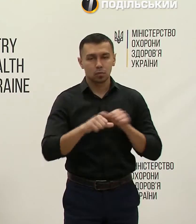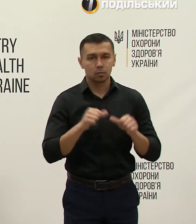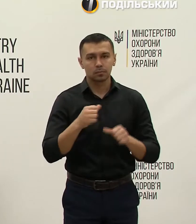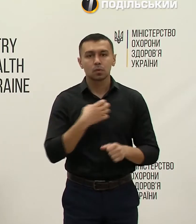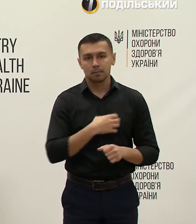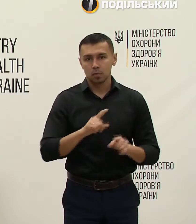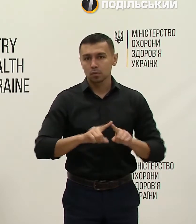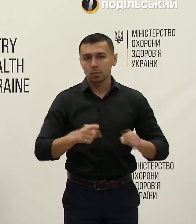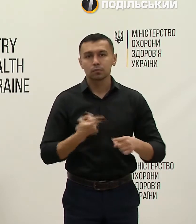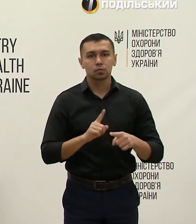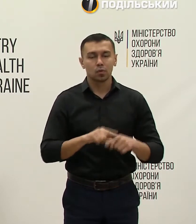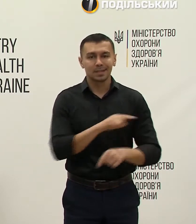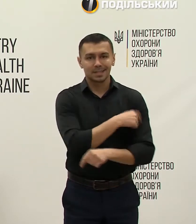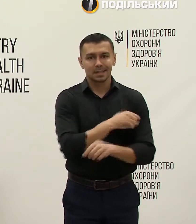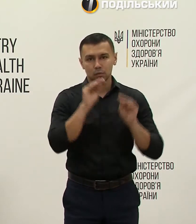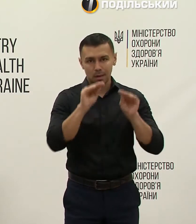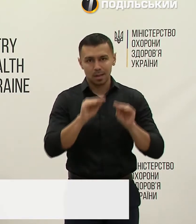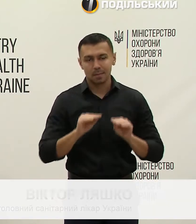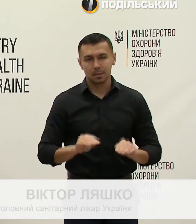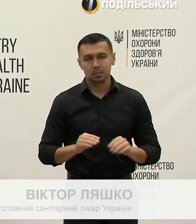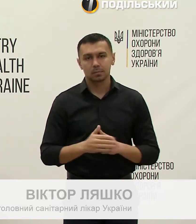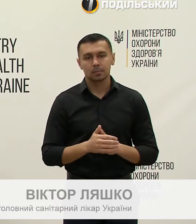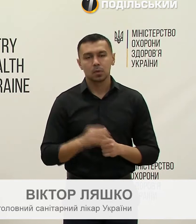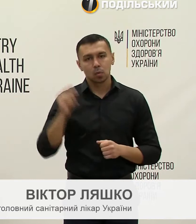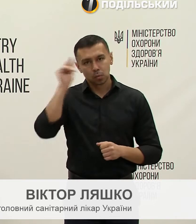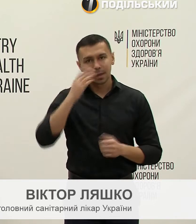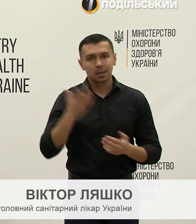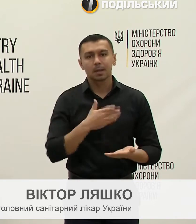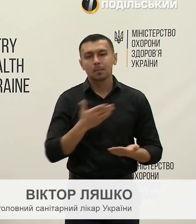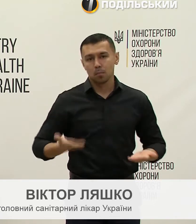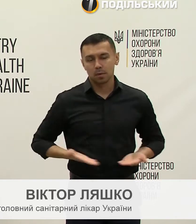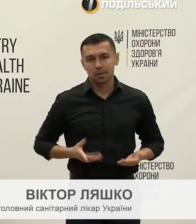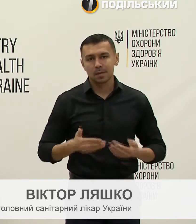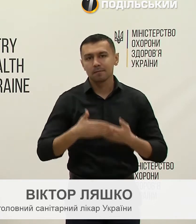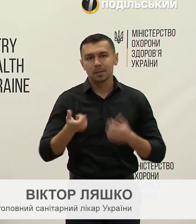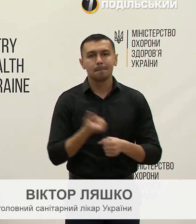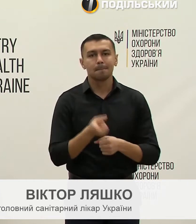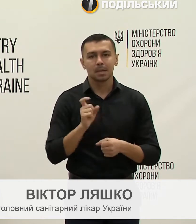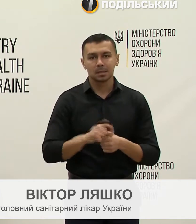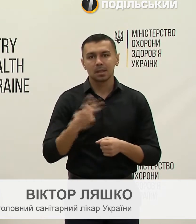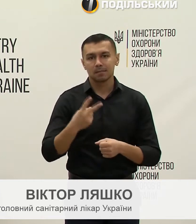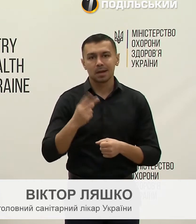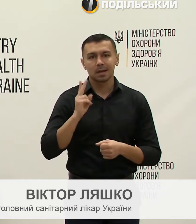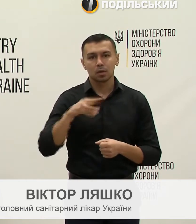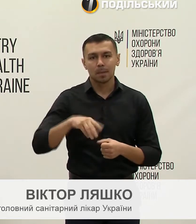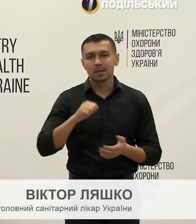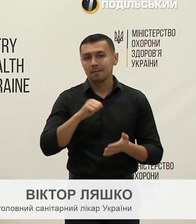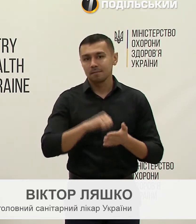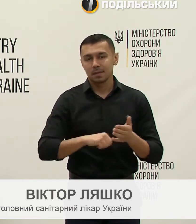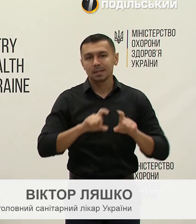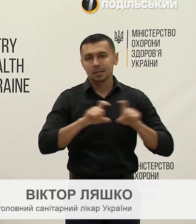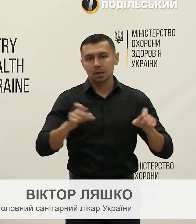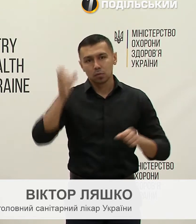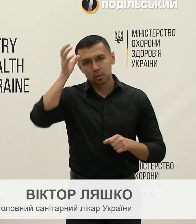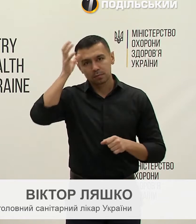Ключові особливості цього санітарного регламенту. Учні, які проживають на відстані більше 2 кілометри від